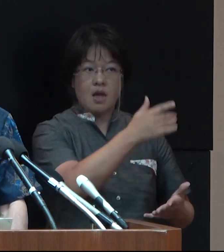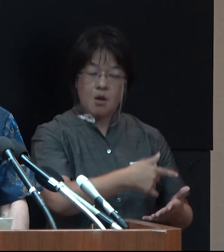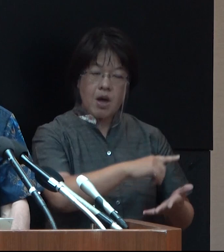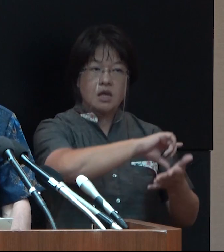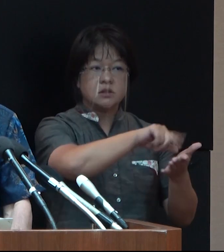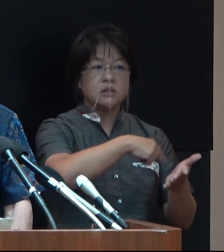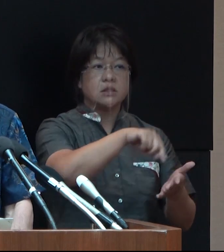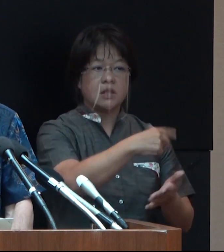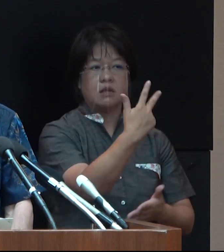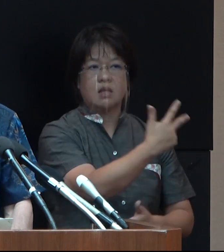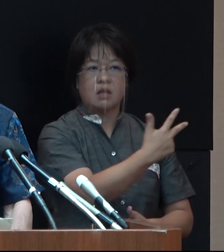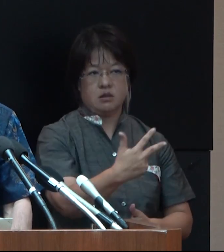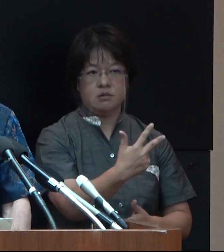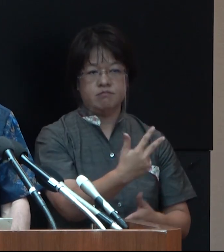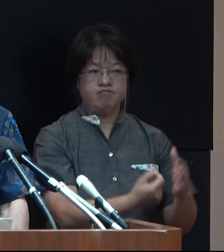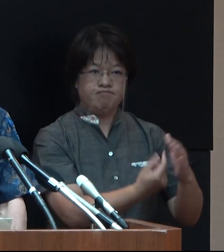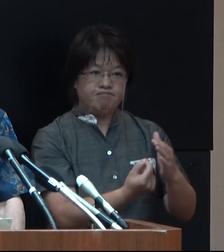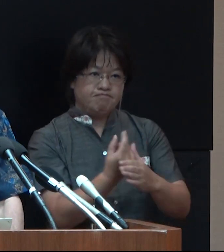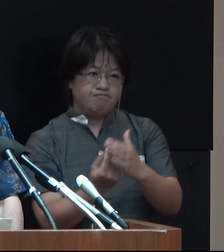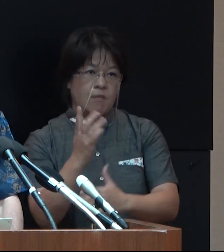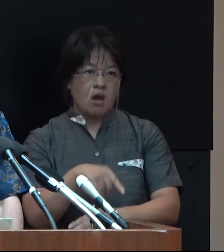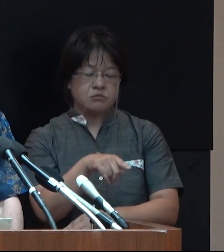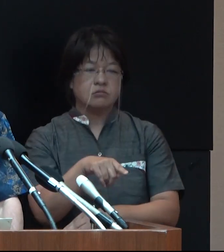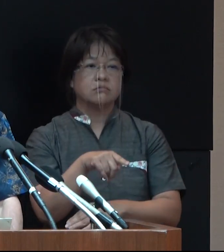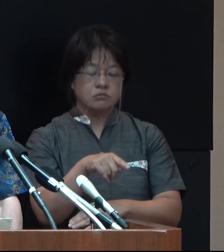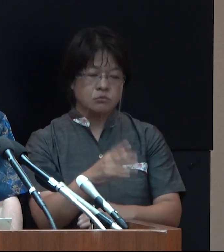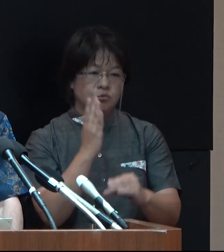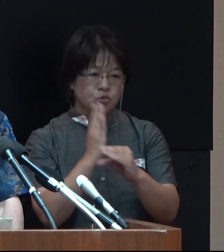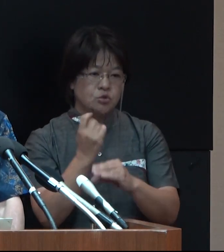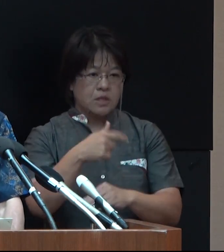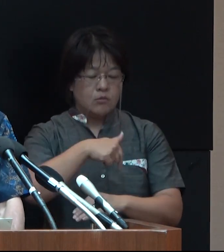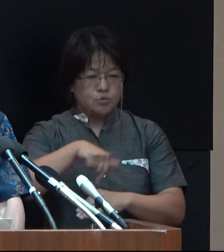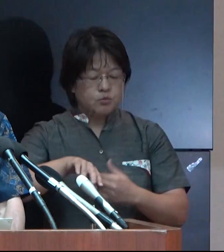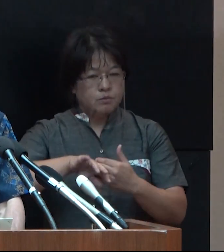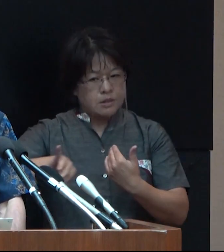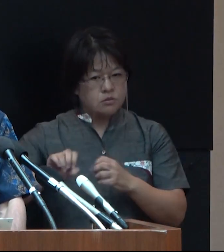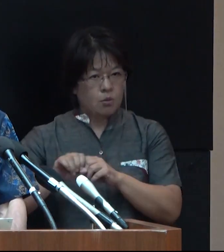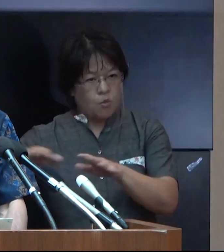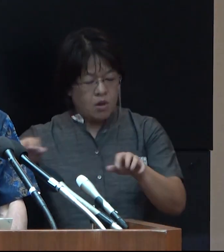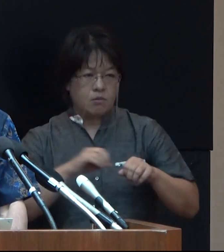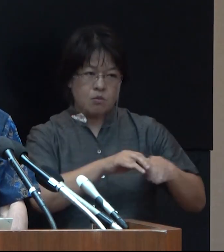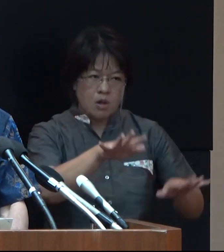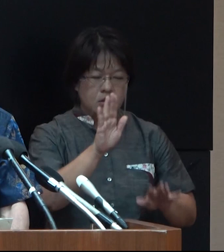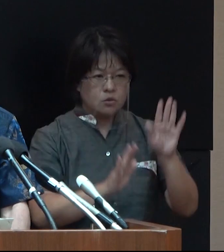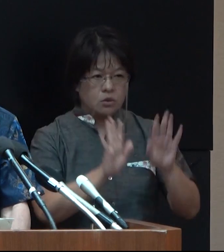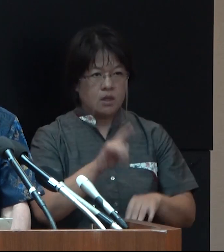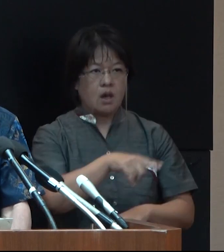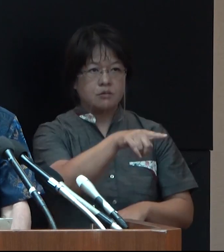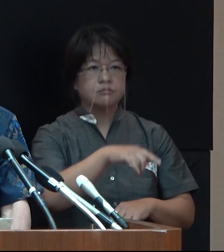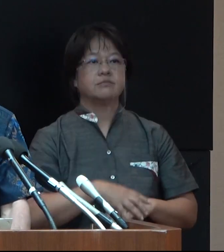で7人となっており、中南部地域以外への感染拡大が懸念されます。